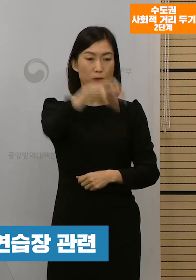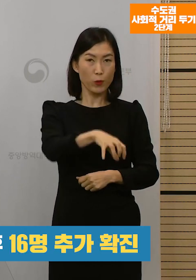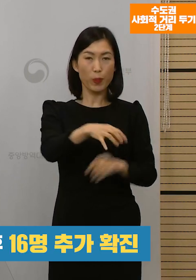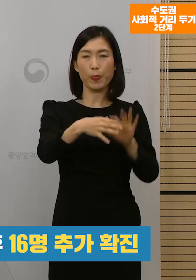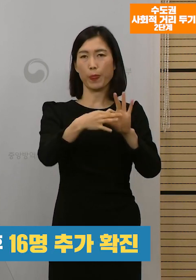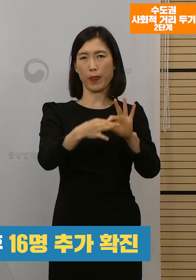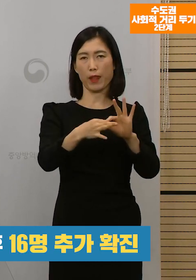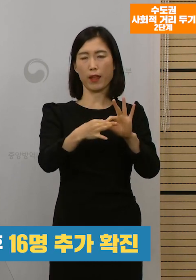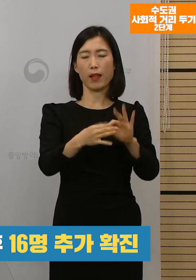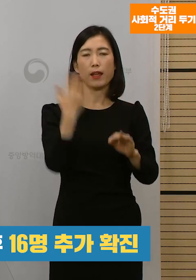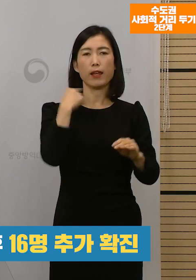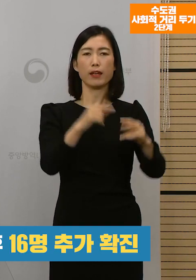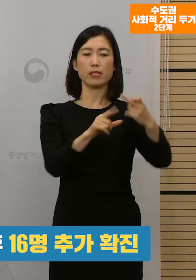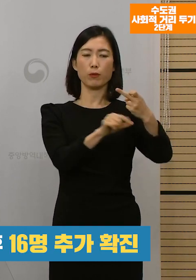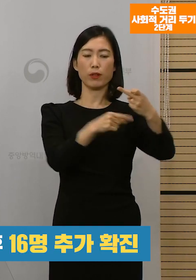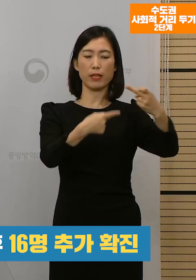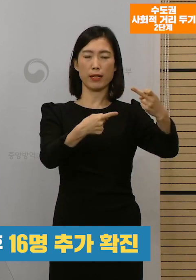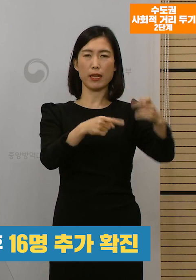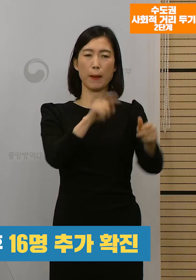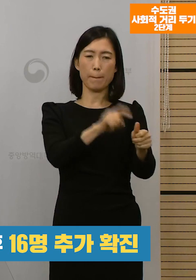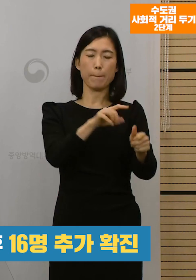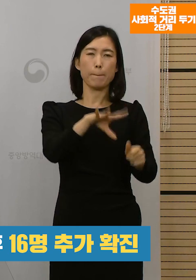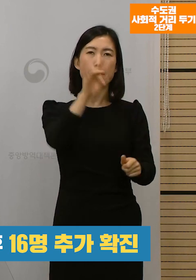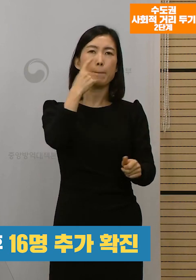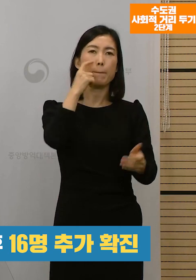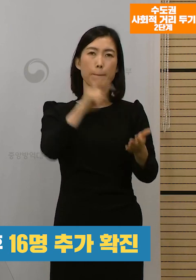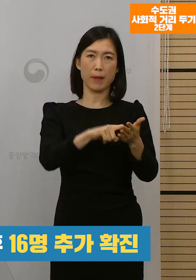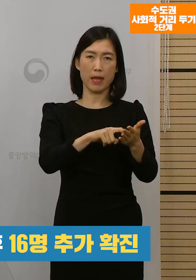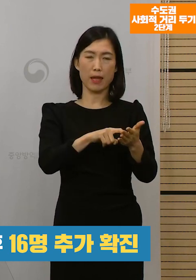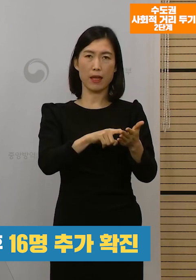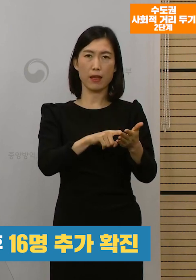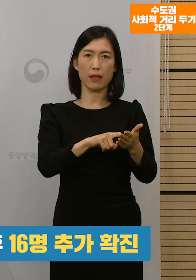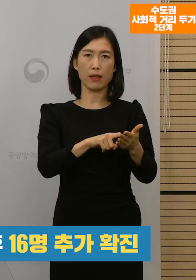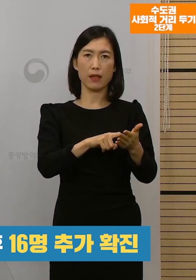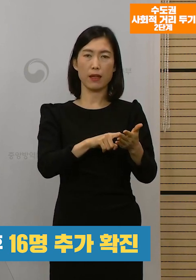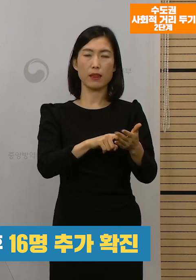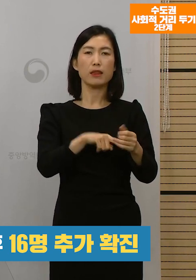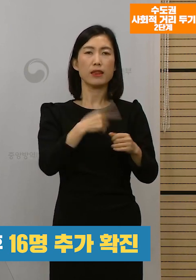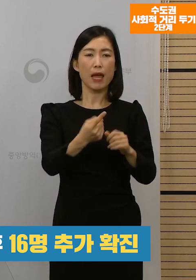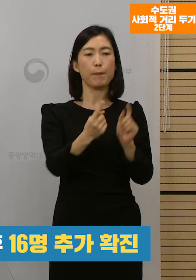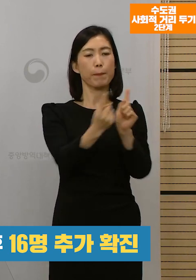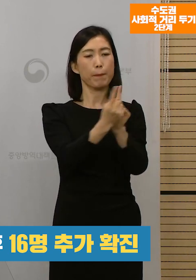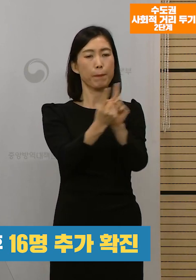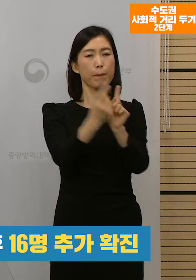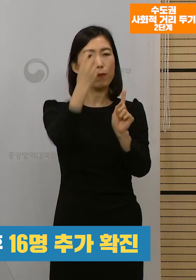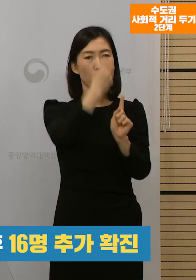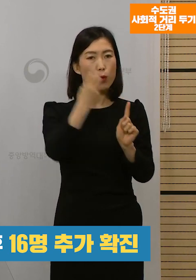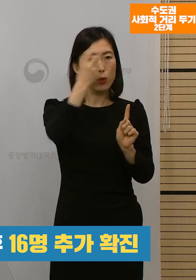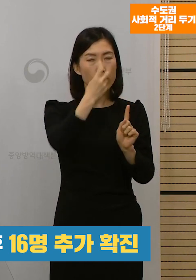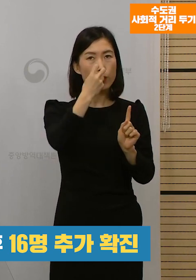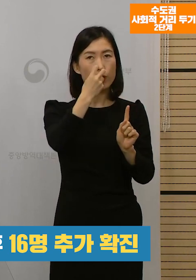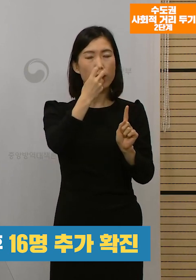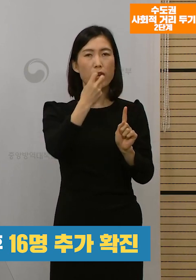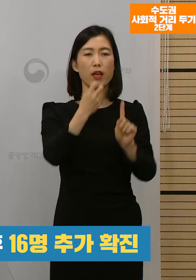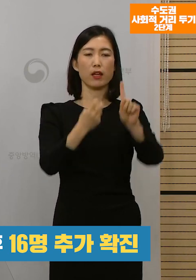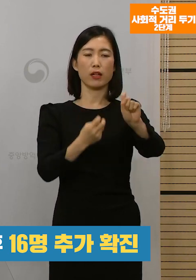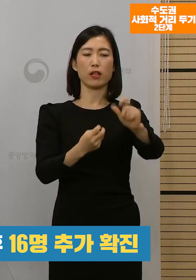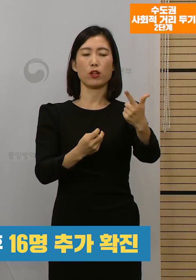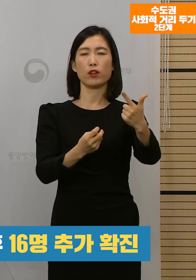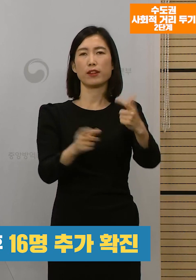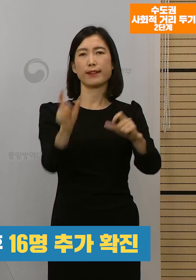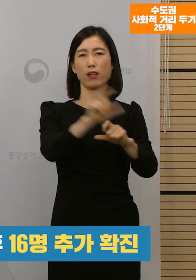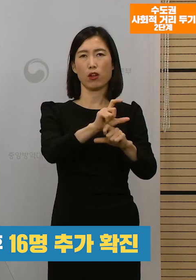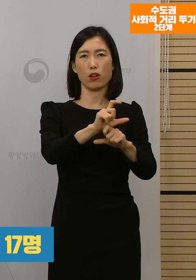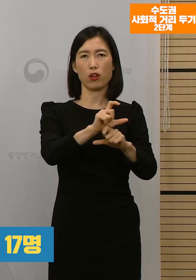관련하여 12월 1일에 첫 확진자가 발생했습니다. 그 이후 접촉자 조사 중에 16명이